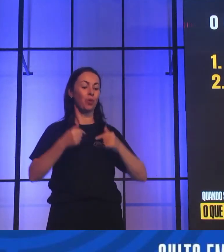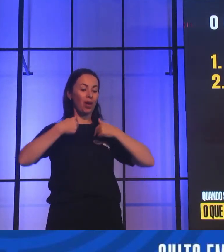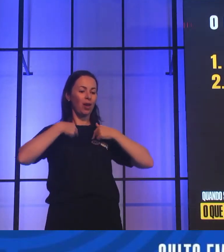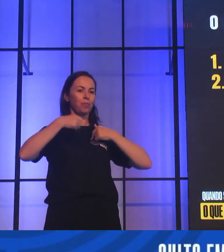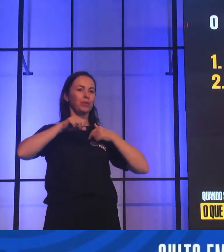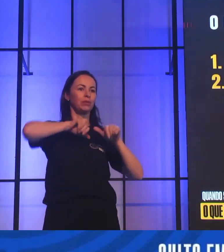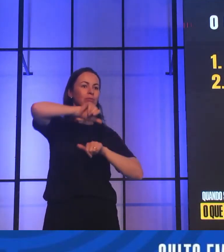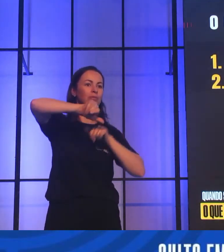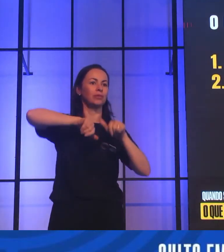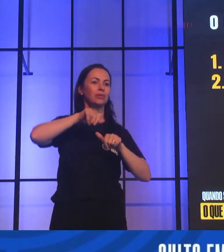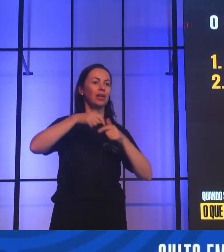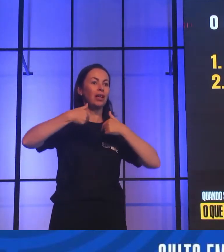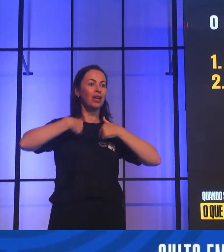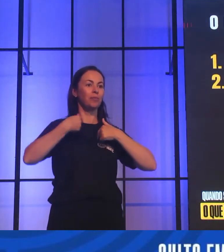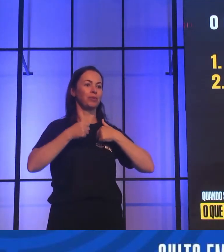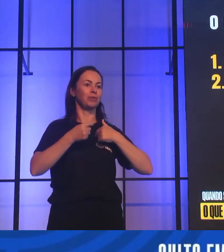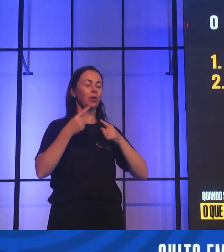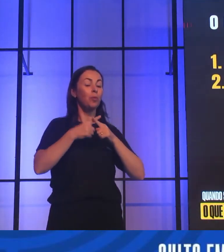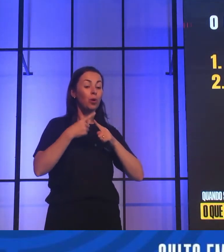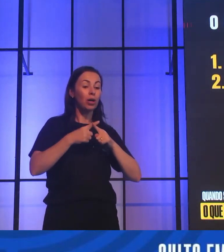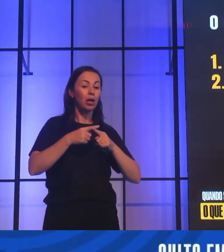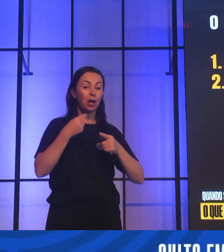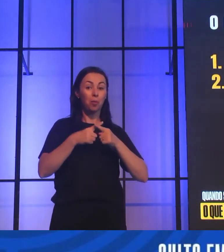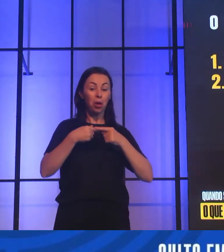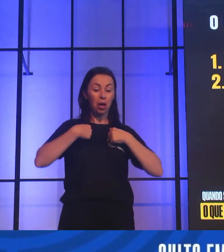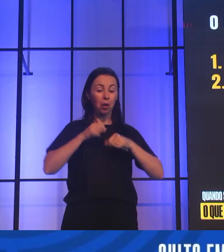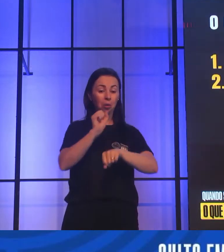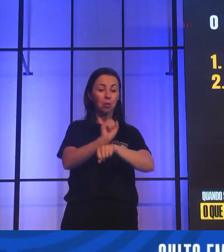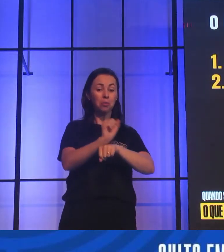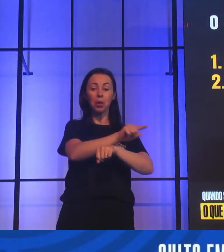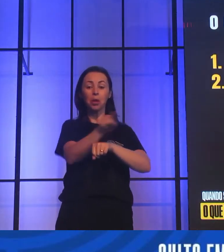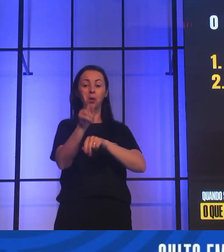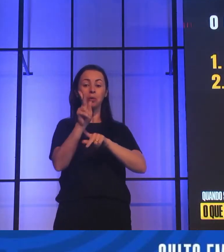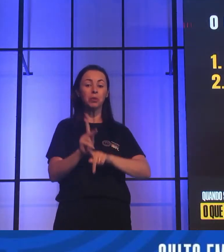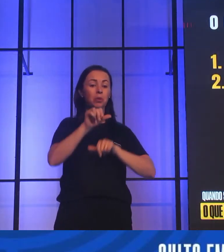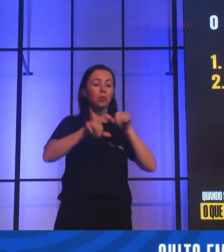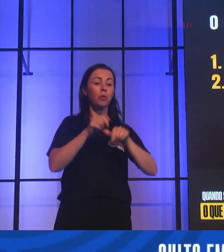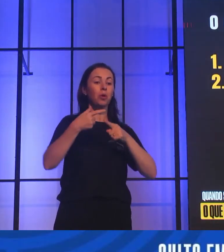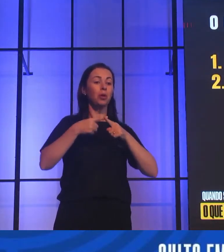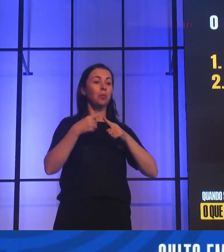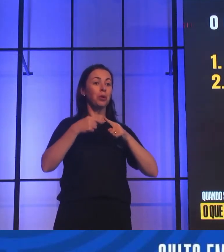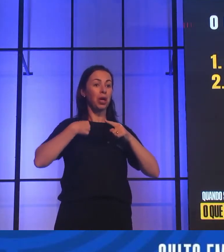Enquanto você está esperando que o outro mude para que a sua reação seja diferente, você nunca vai mudar.